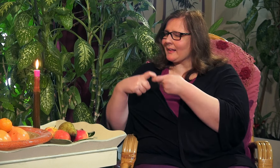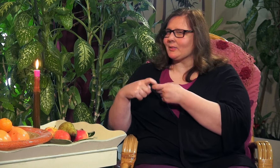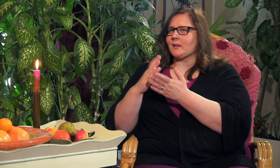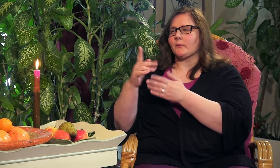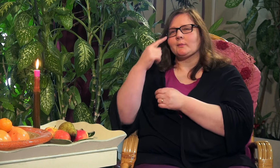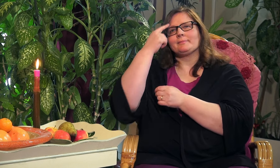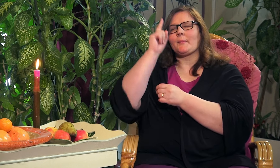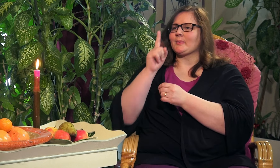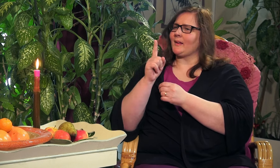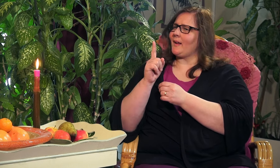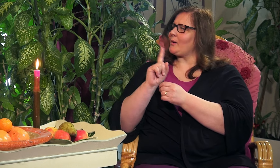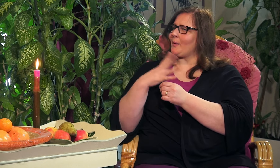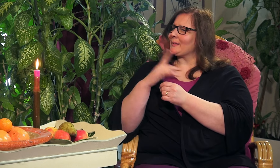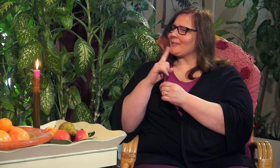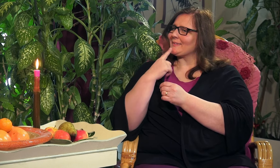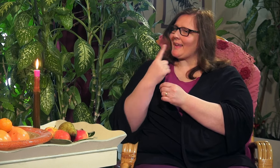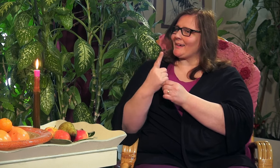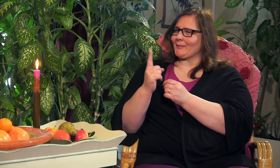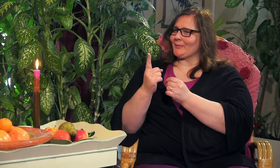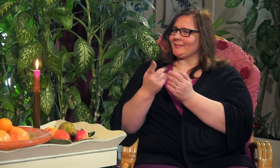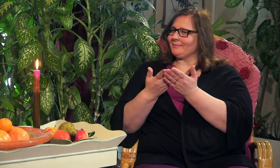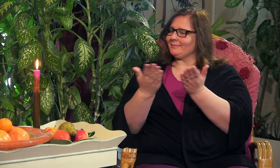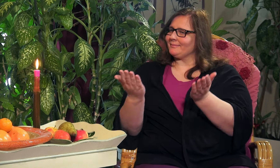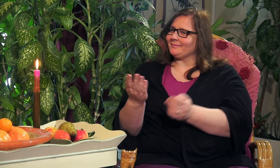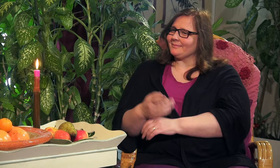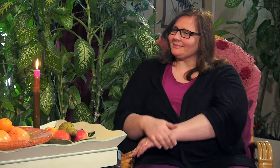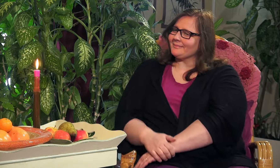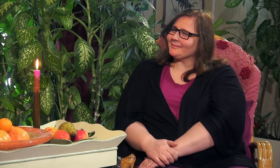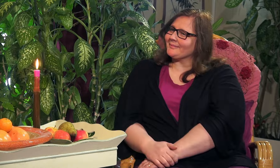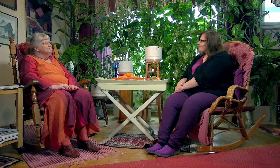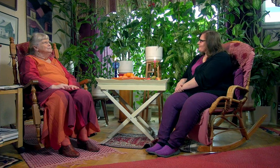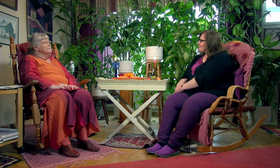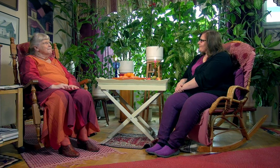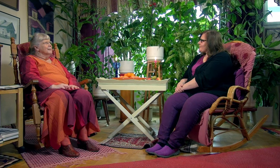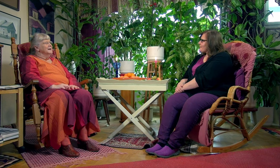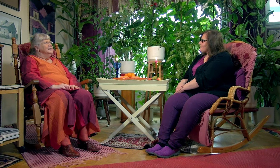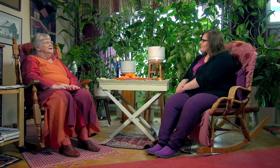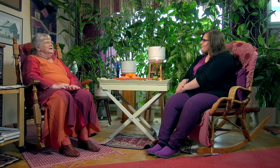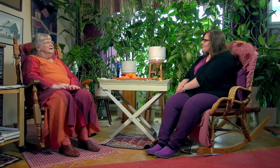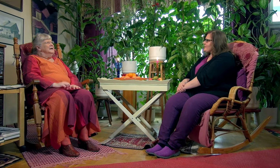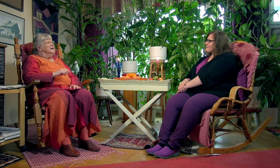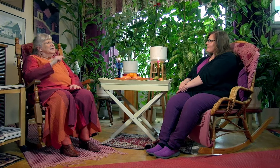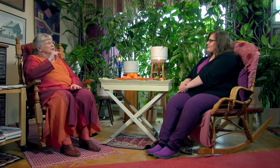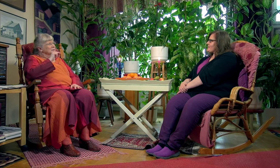on, sinulla on paljon kokemuksia erilaisista tilanteista, niin mitä haluaisit vielä sanoa ja kertoa?